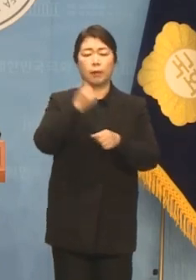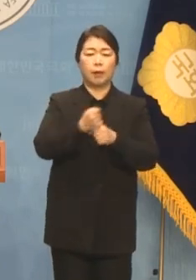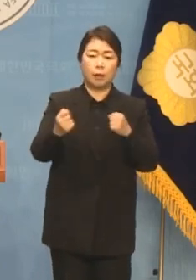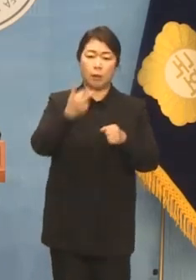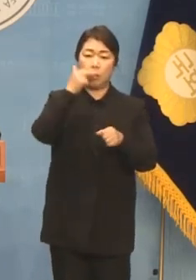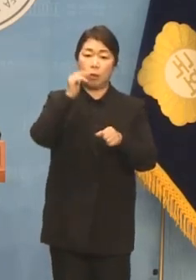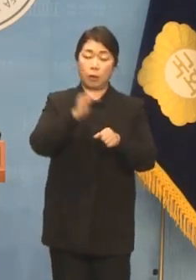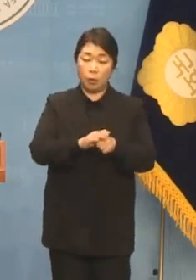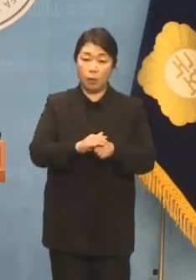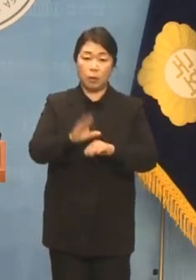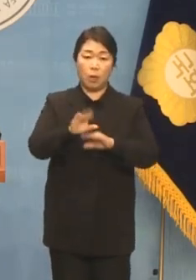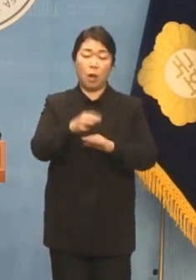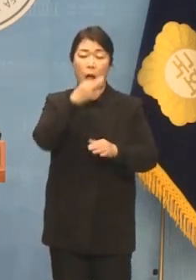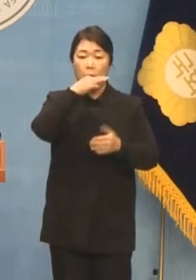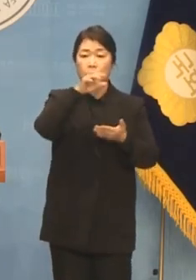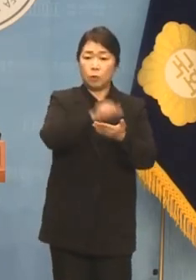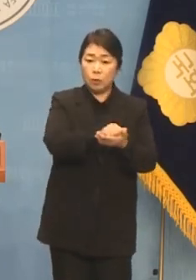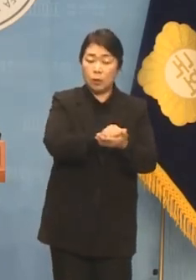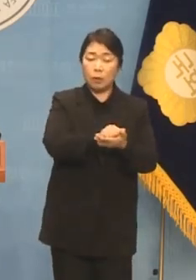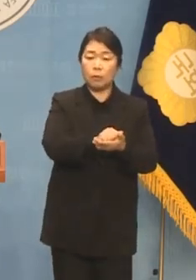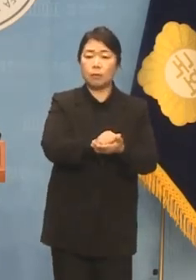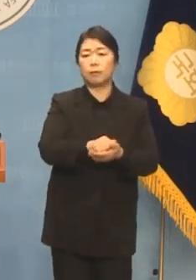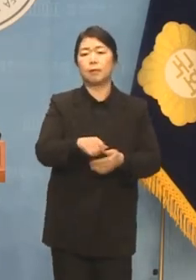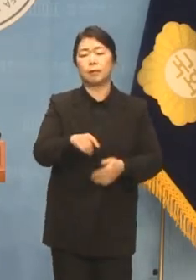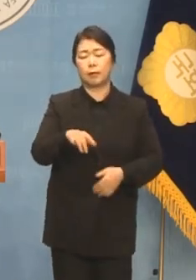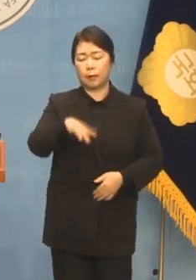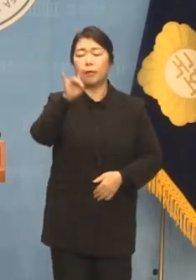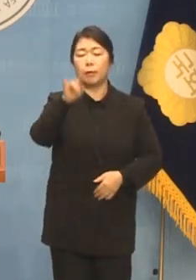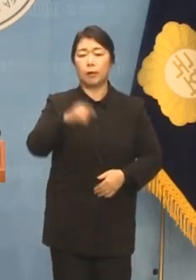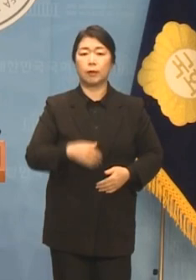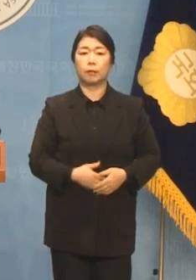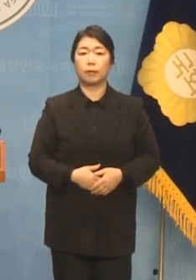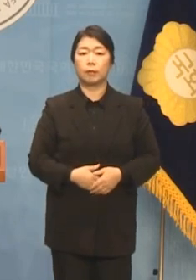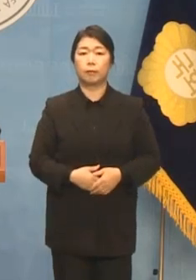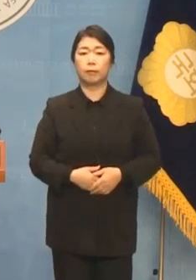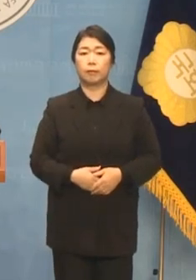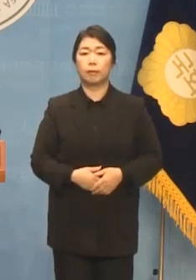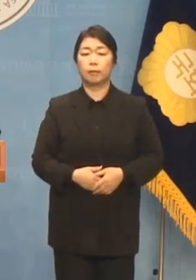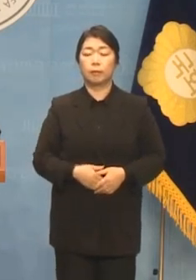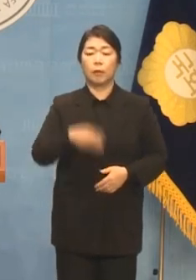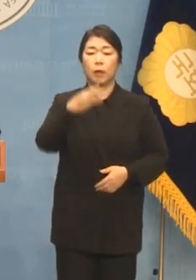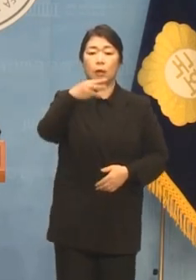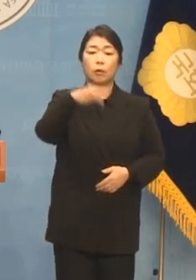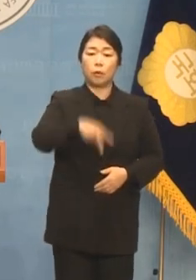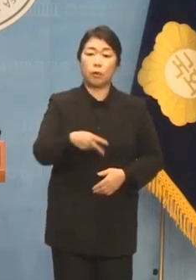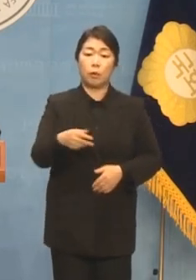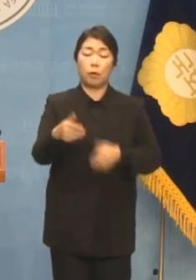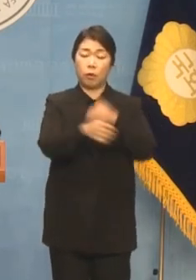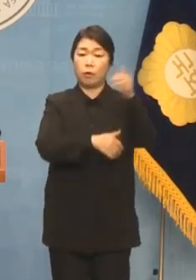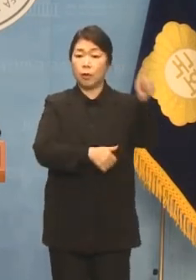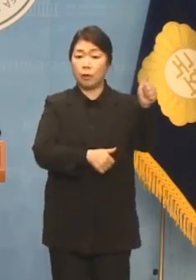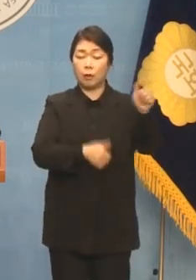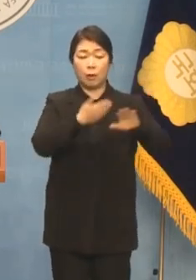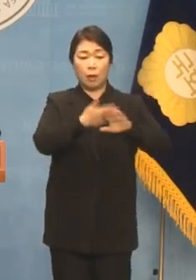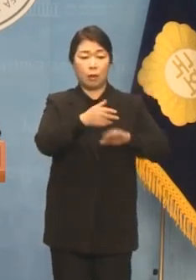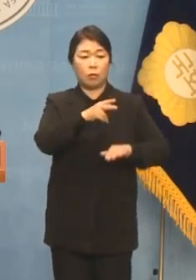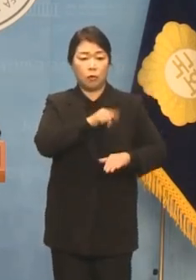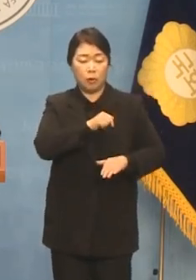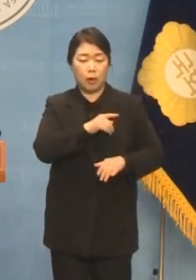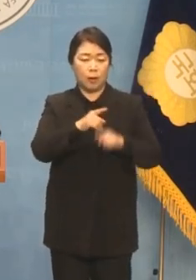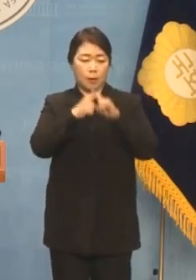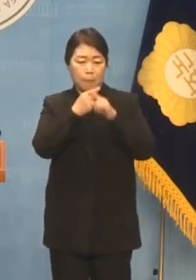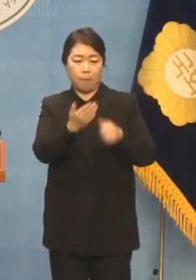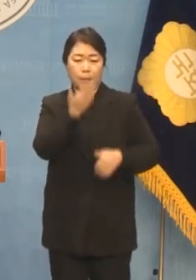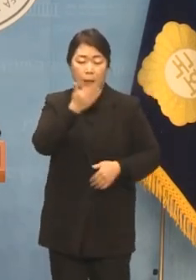어이없는 언론 독재는 처음입니다 류희림 위원장은 다른 위원들의 입을 막기